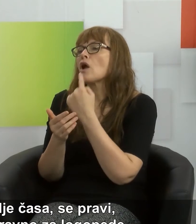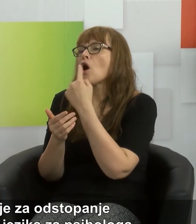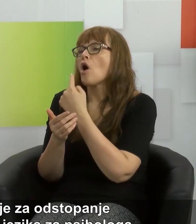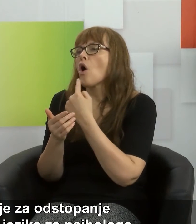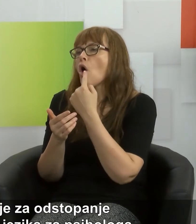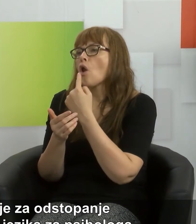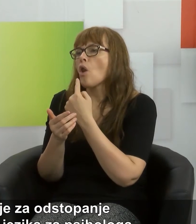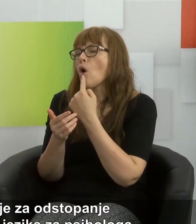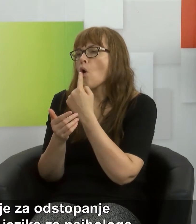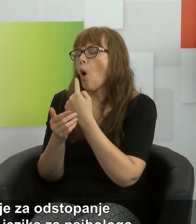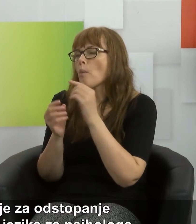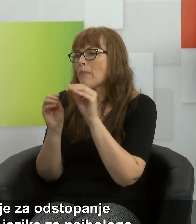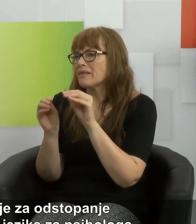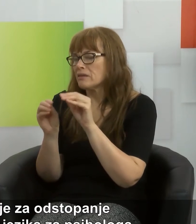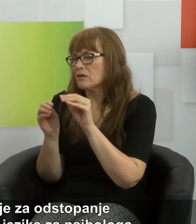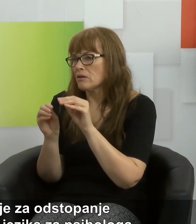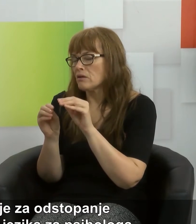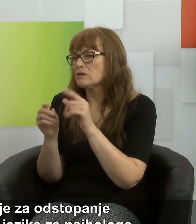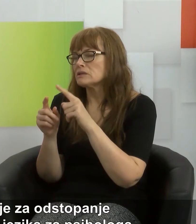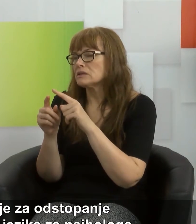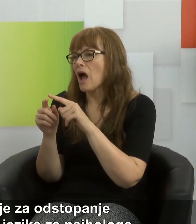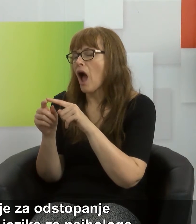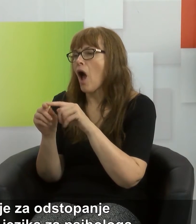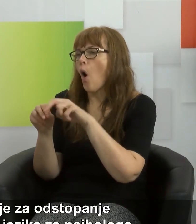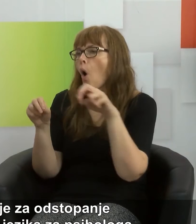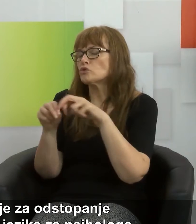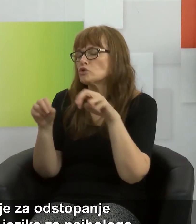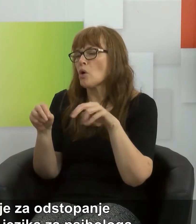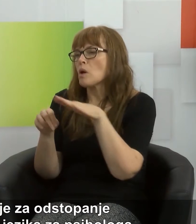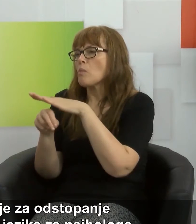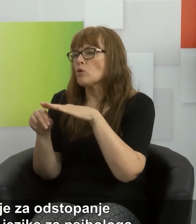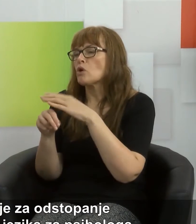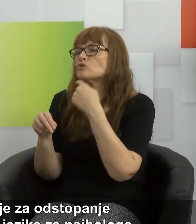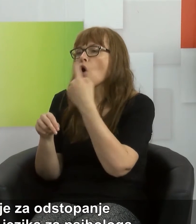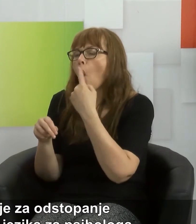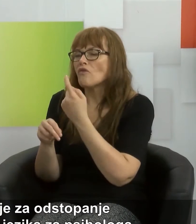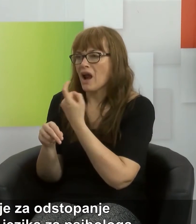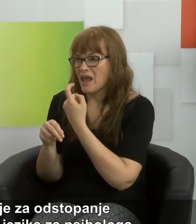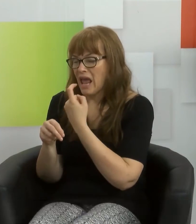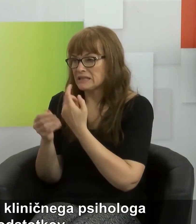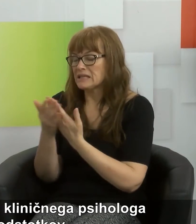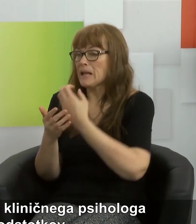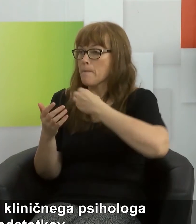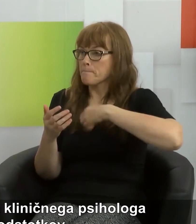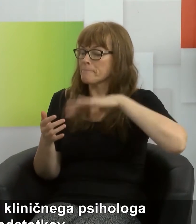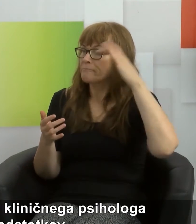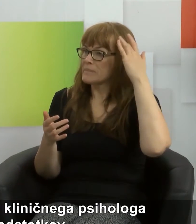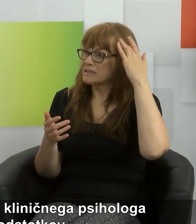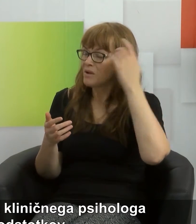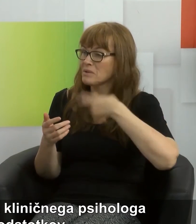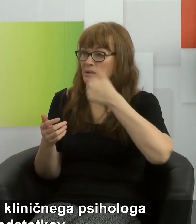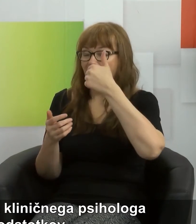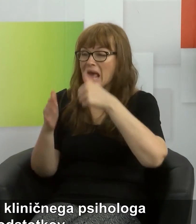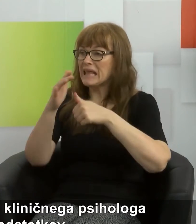logopede, se pravi za področje, za odstopanje na področju govora in jezika, za psihologa, ker imamo samo